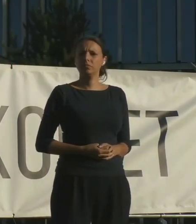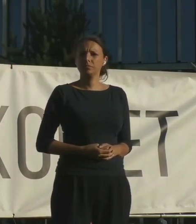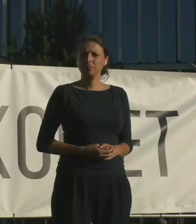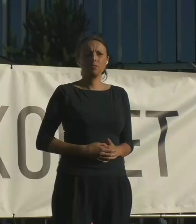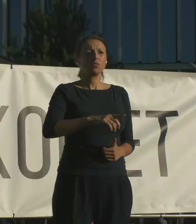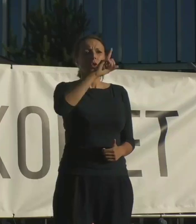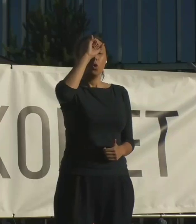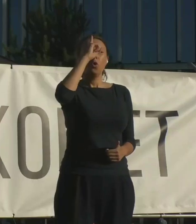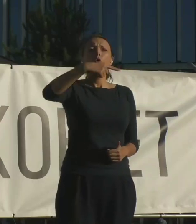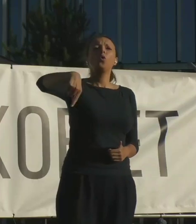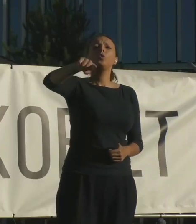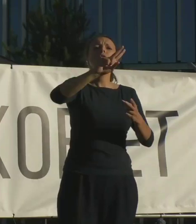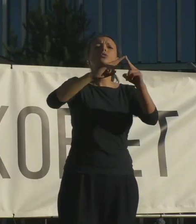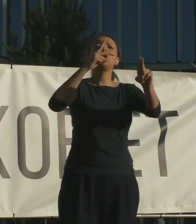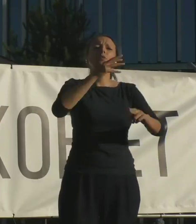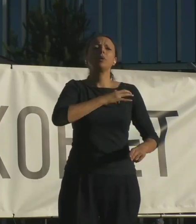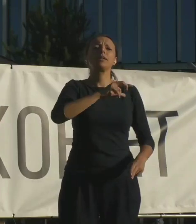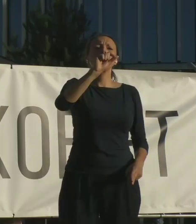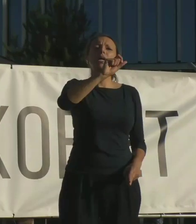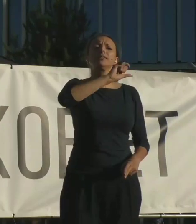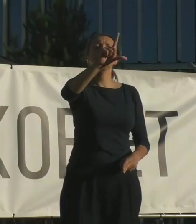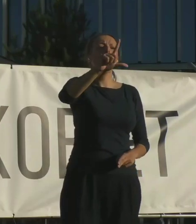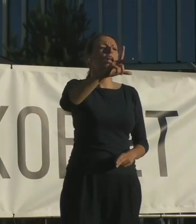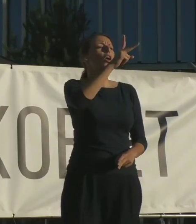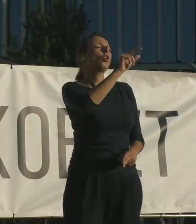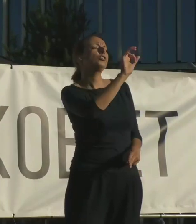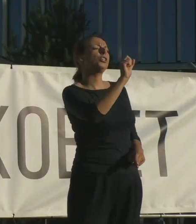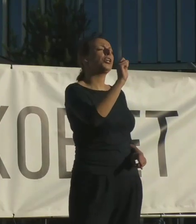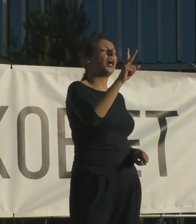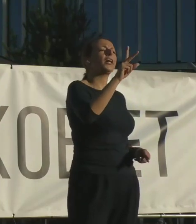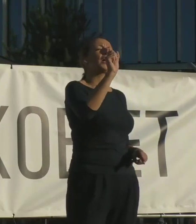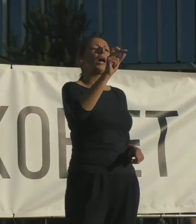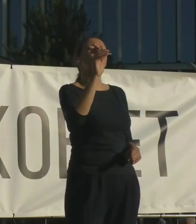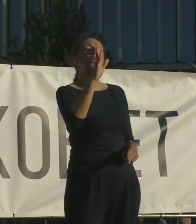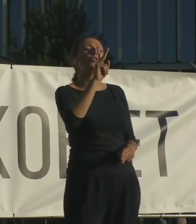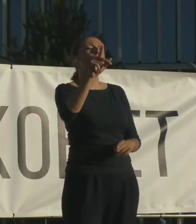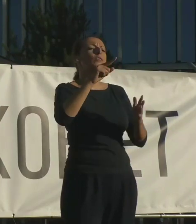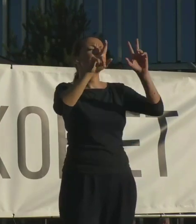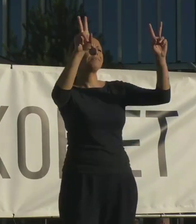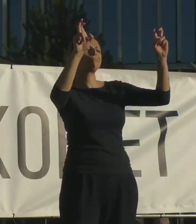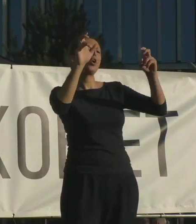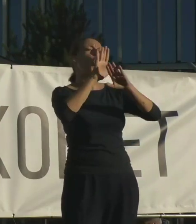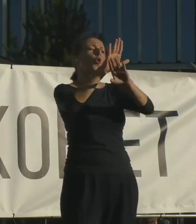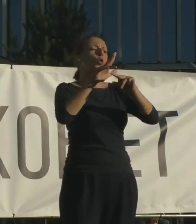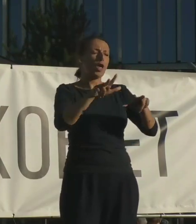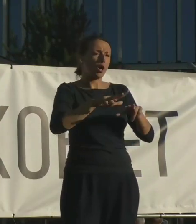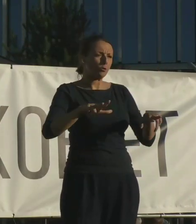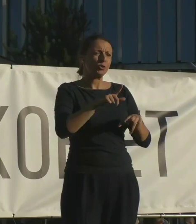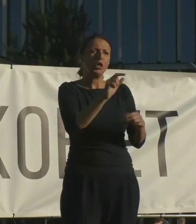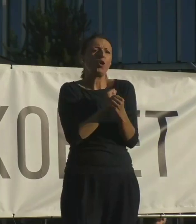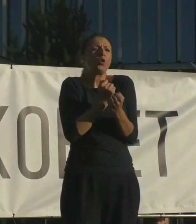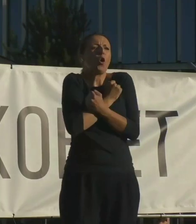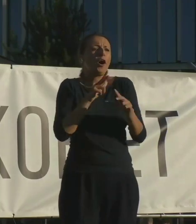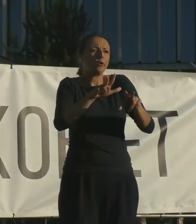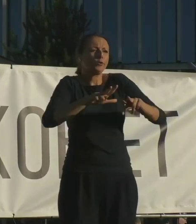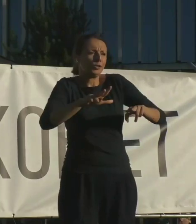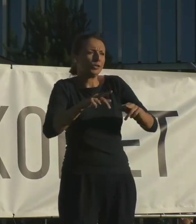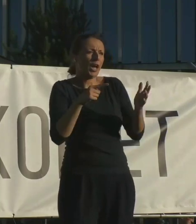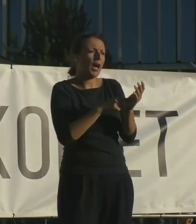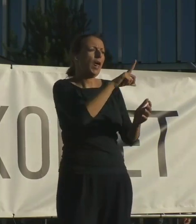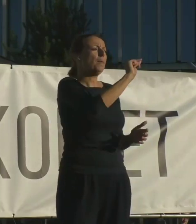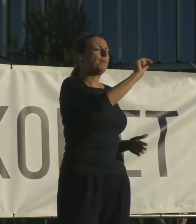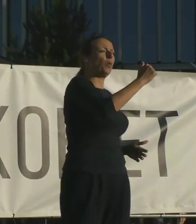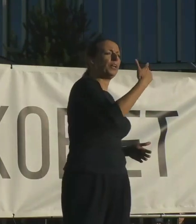Ludzie z PSL-u, Kosiniak-Kamysz, tak zwani obrońcy rodziny, kochają rodzinę, chyba że jest to Paulina i Patrycja,